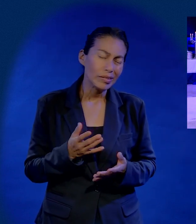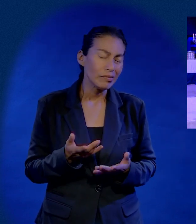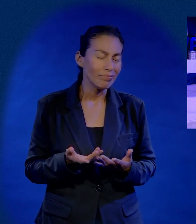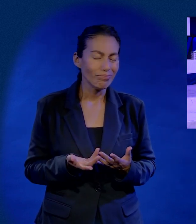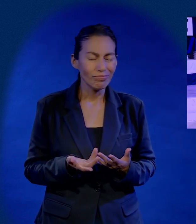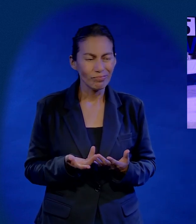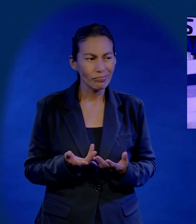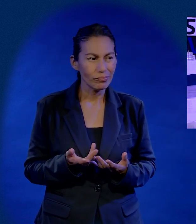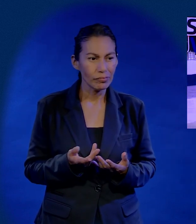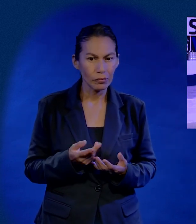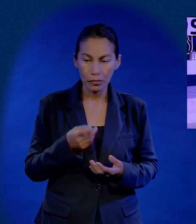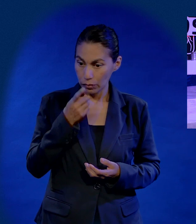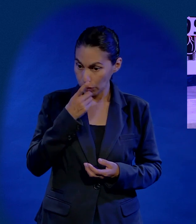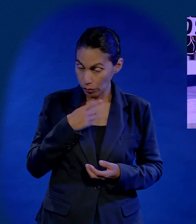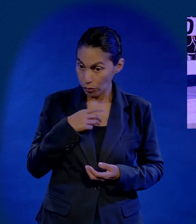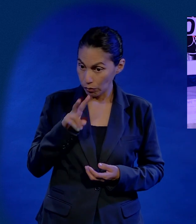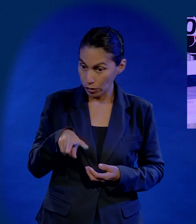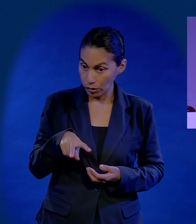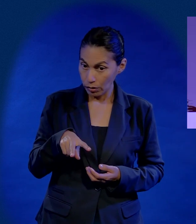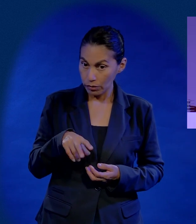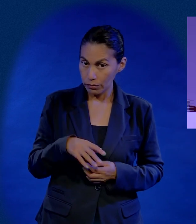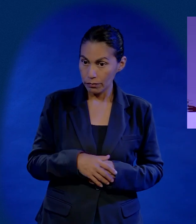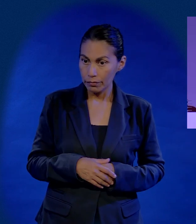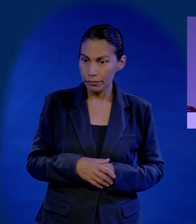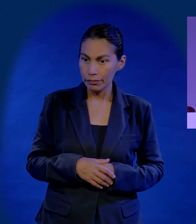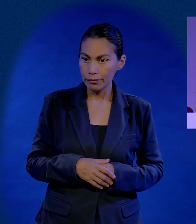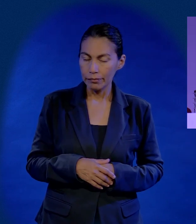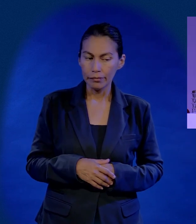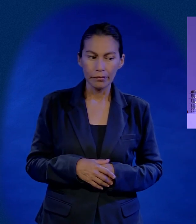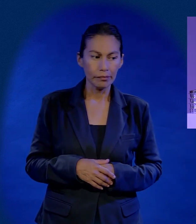pues no exactamente. No, la verdad.